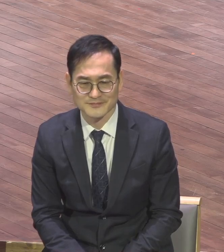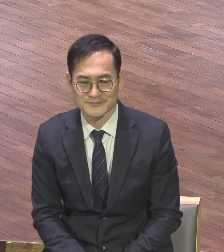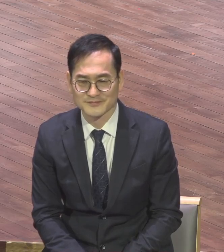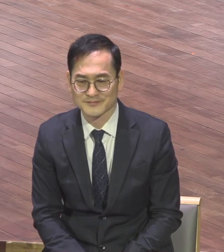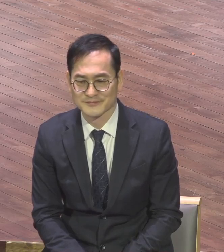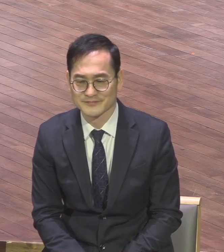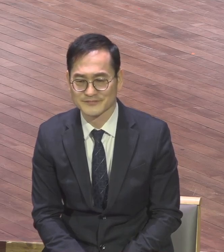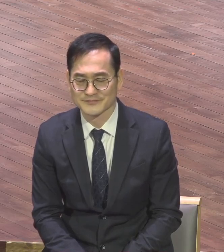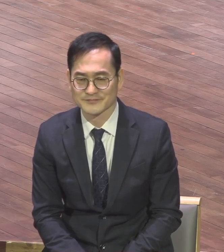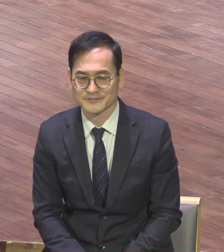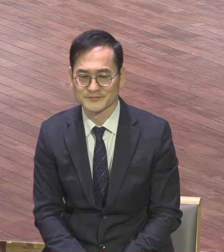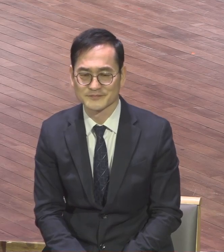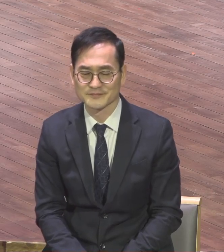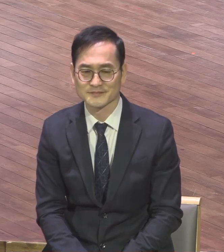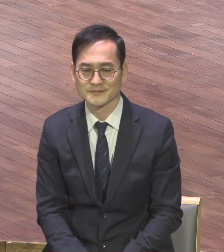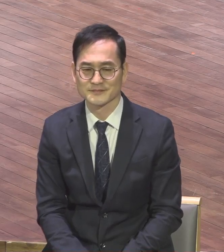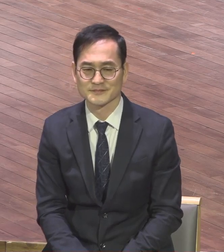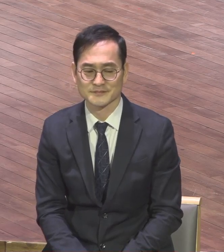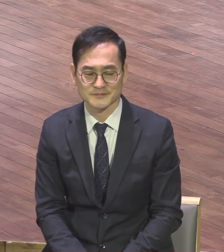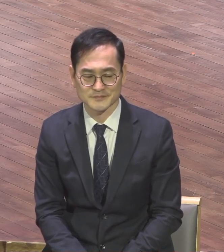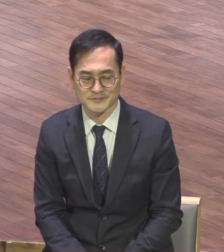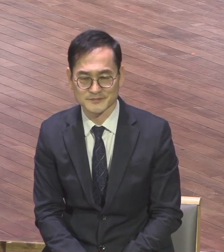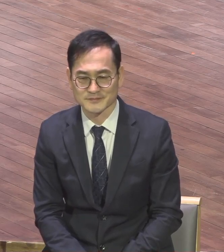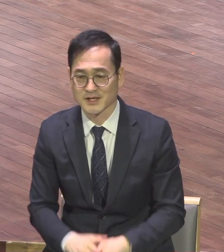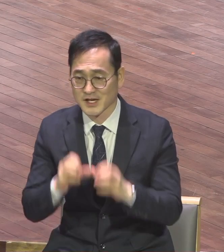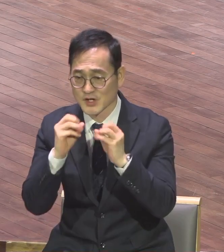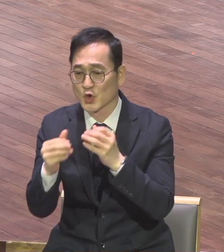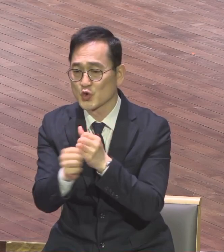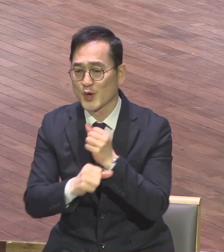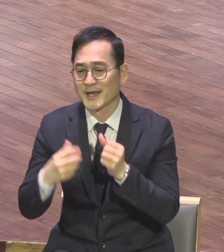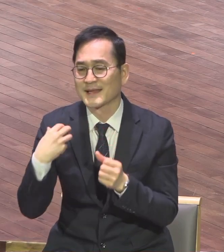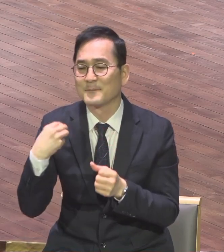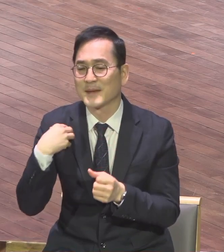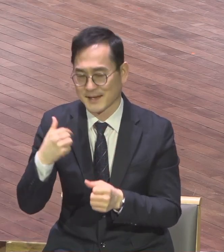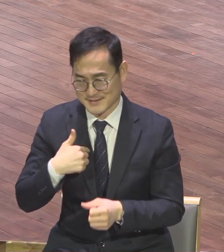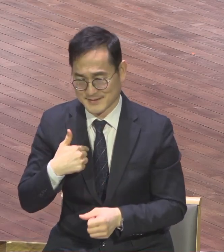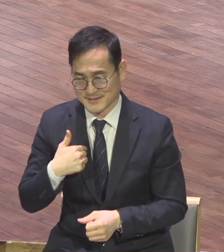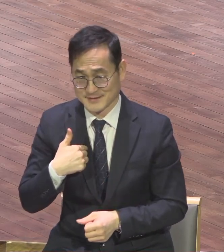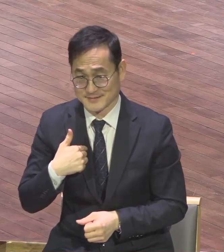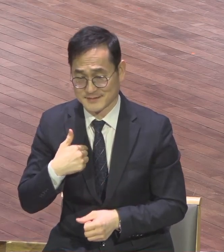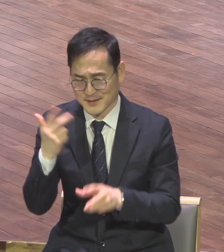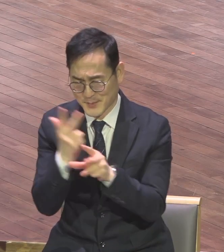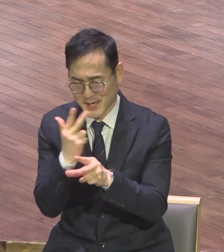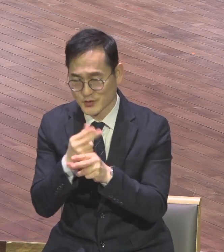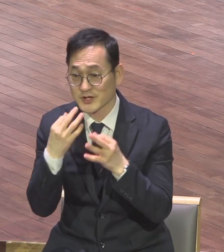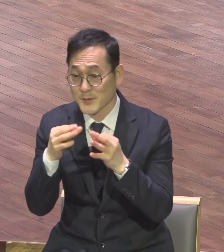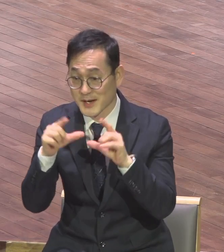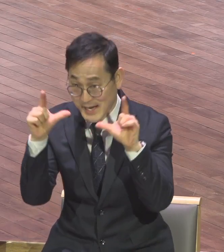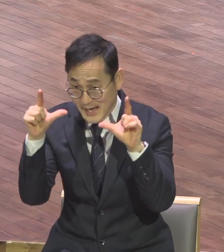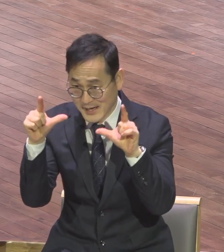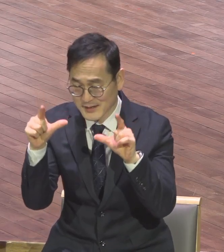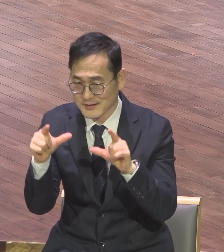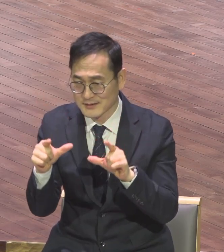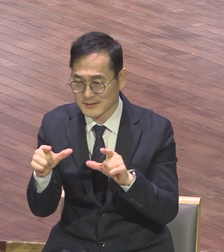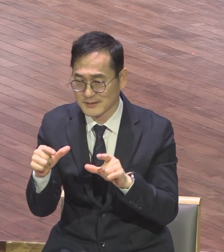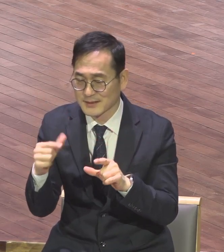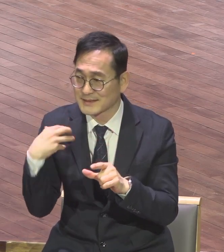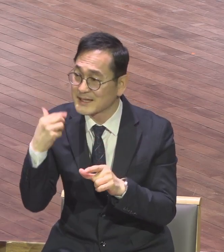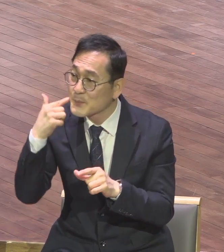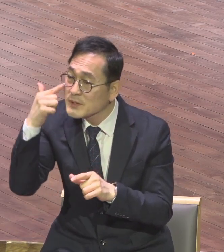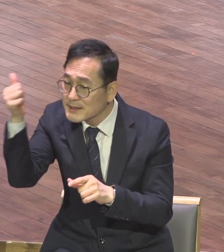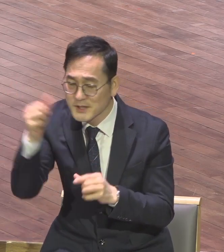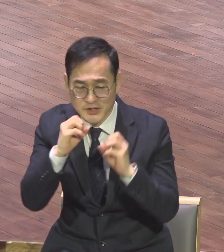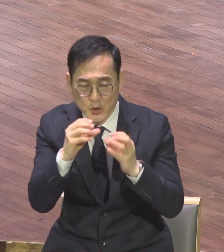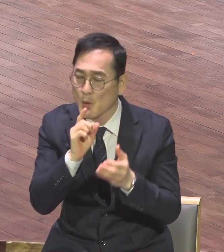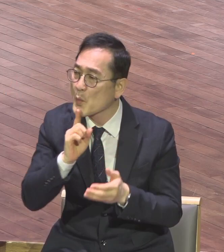제가 선교위원회 담당 목사로 섬기면서 매주 금요일날 담임 목사님께 선교